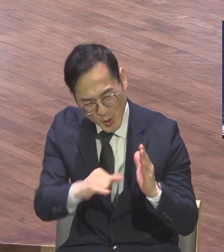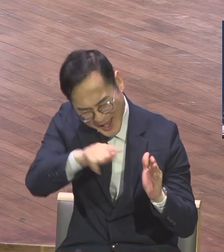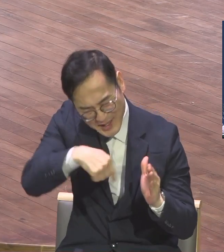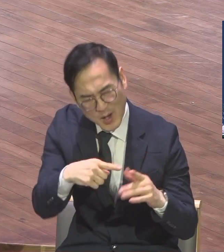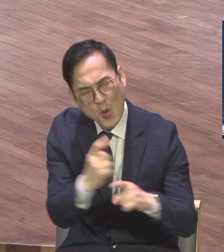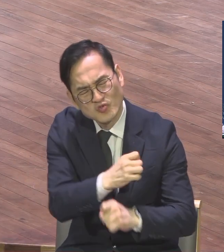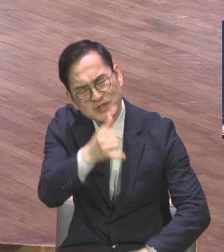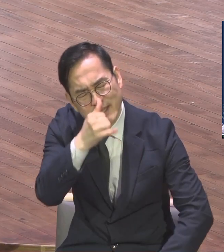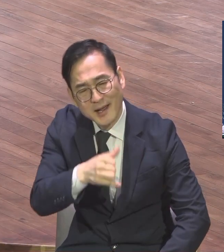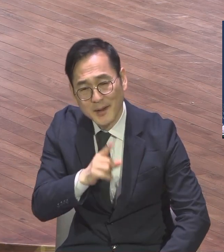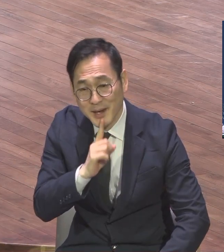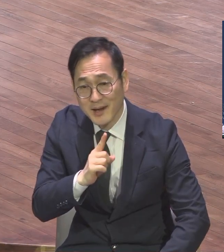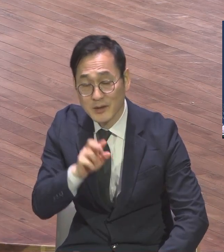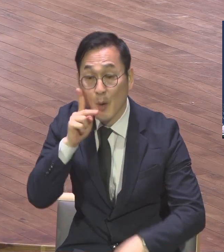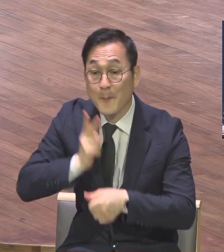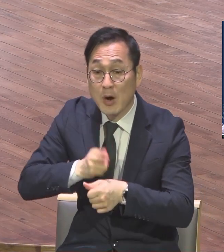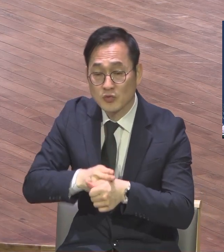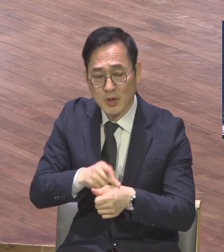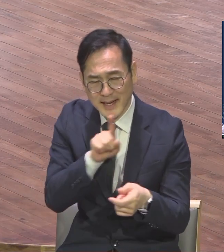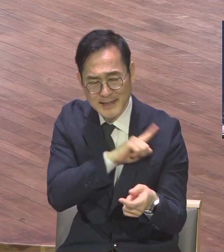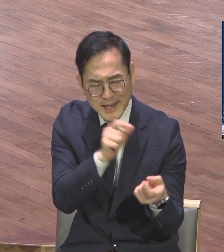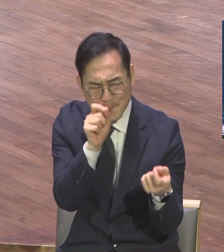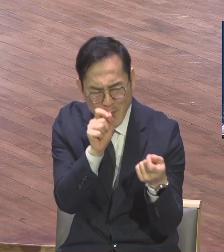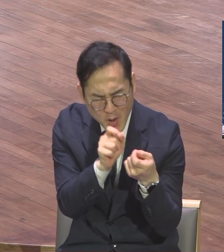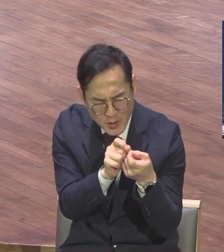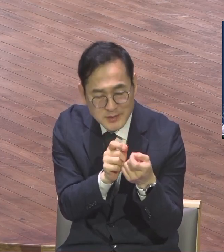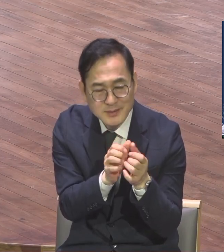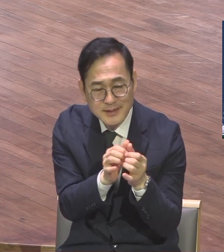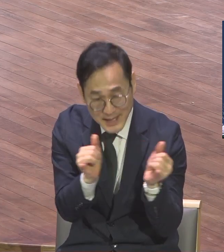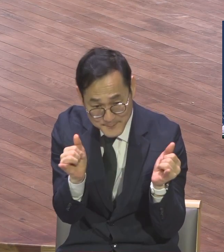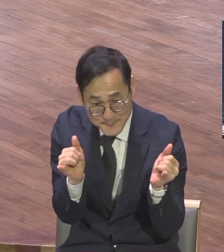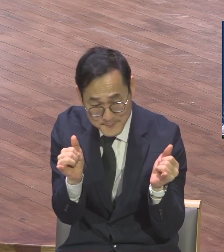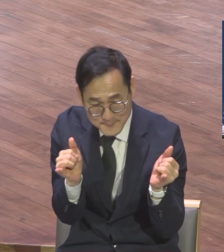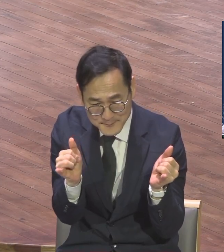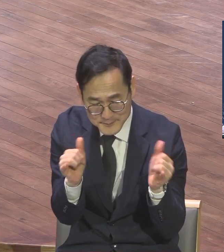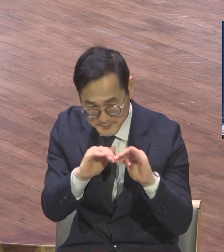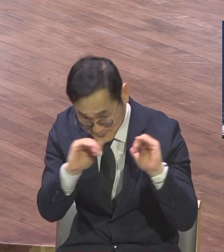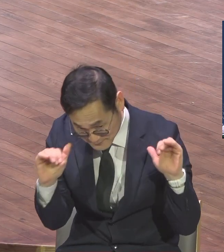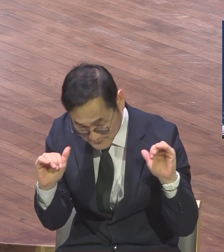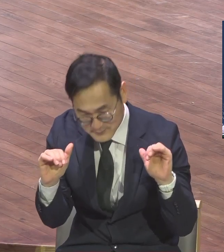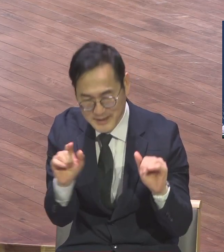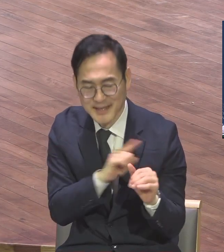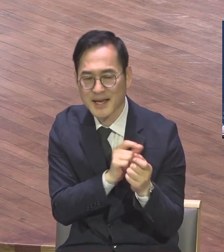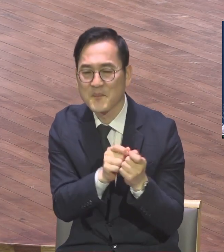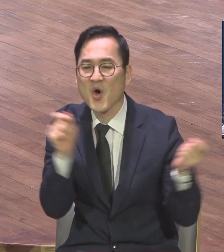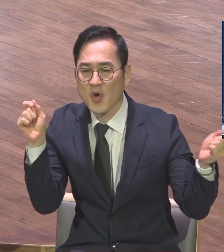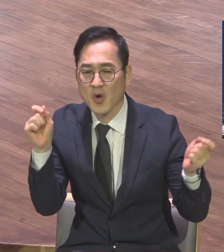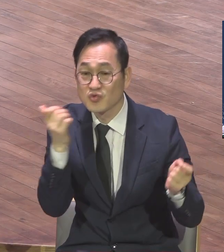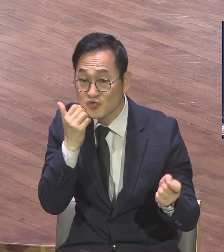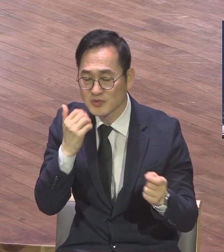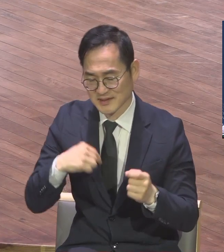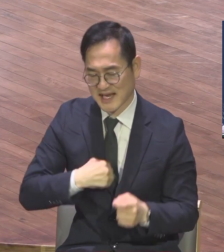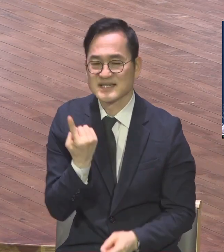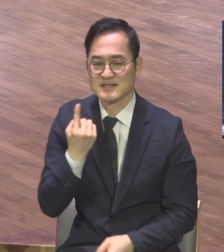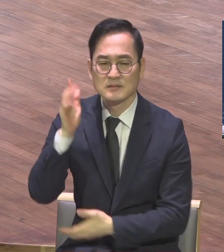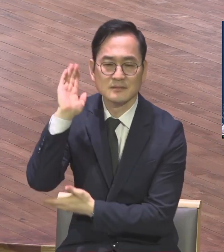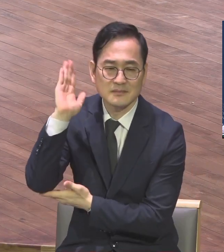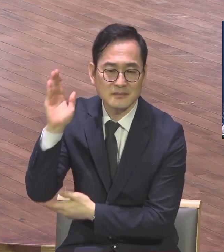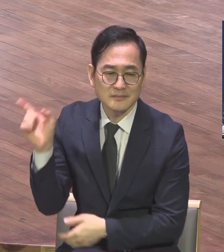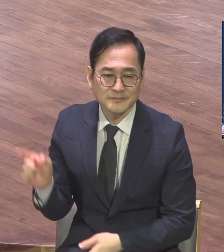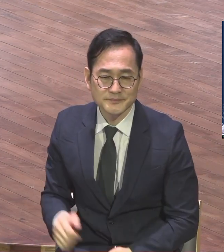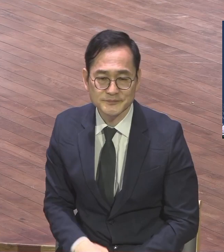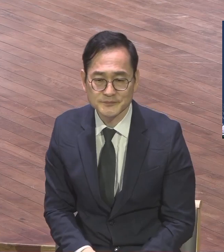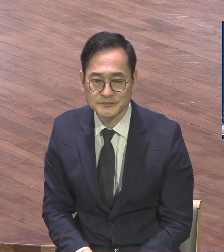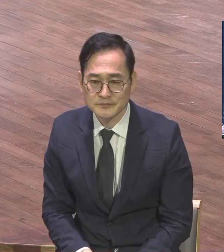했고 바울도 가장 가깝지만 가장 먼 사람이 바로 자기 자신이라고 고백한 바가 있습니다. 고린도서